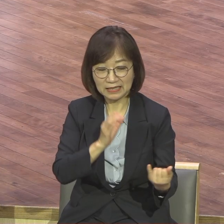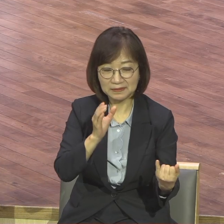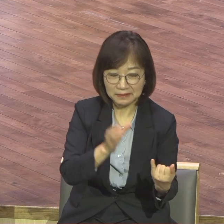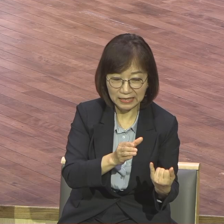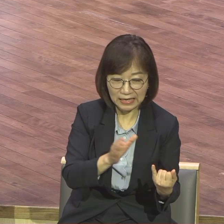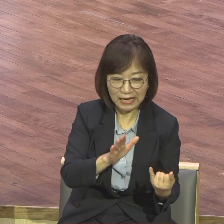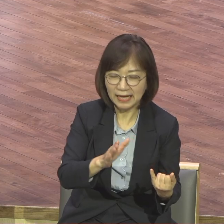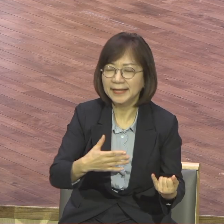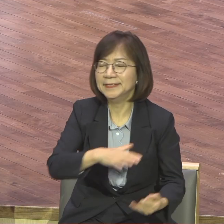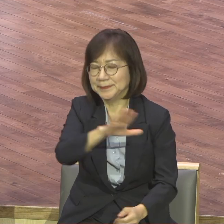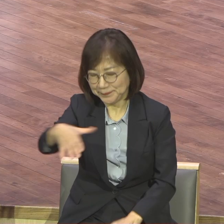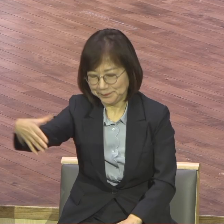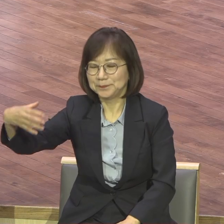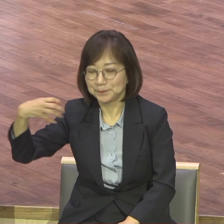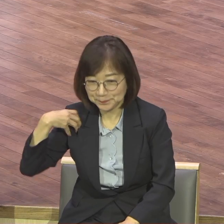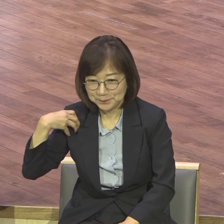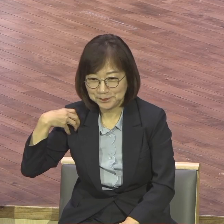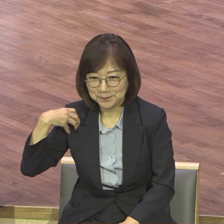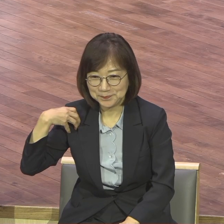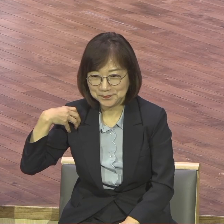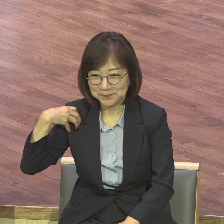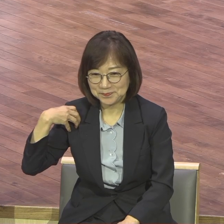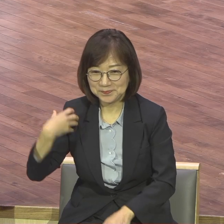다 들어줘야 됩니다.